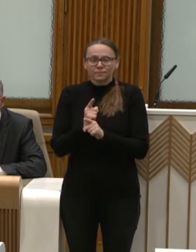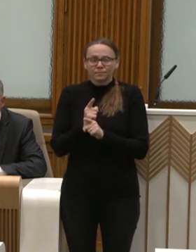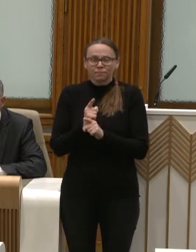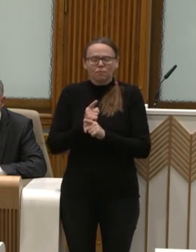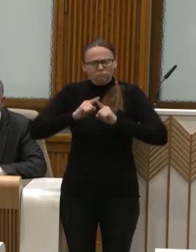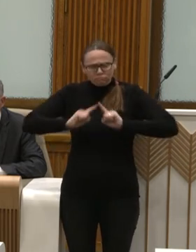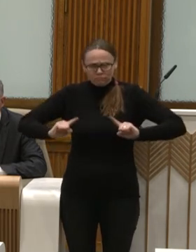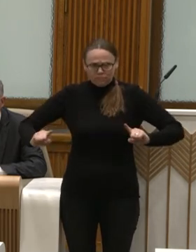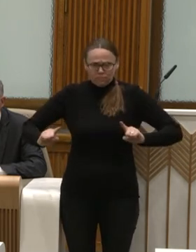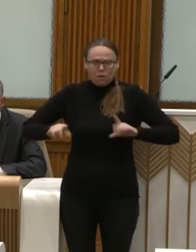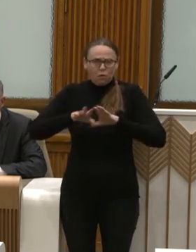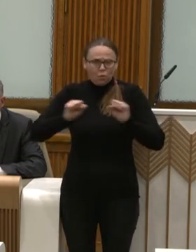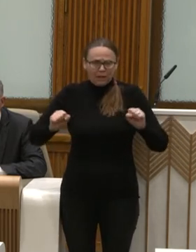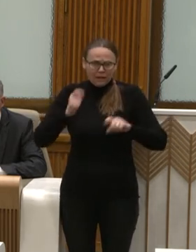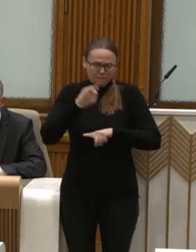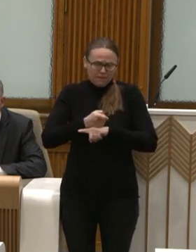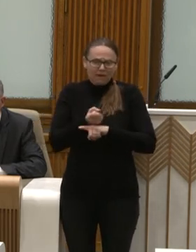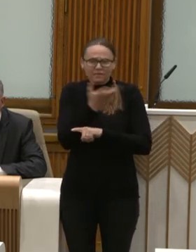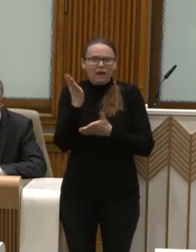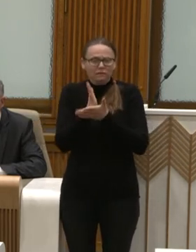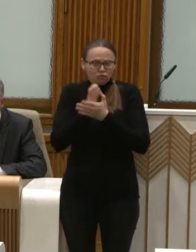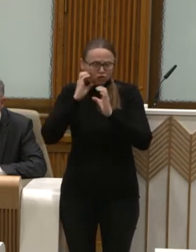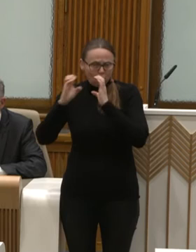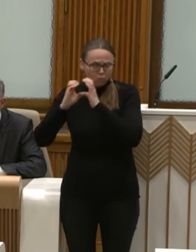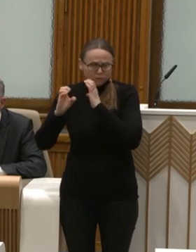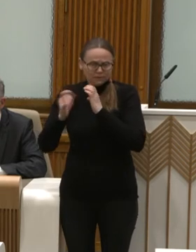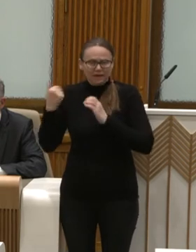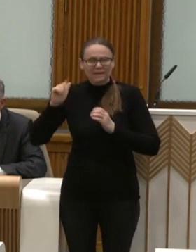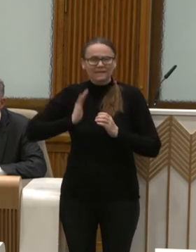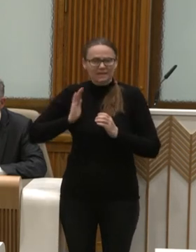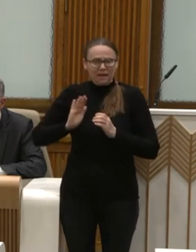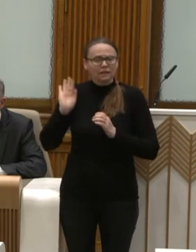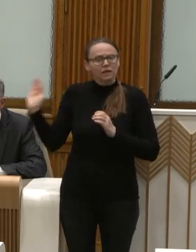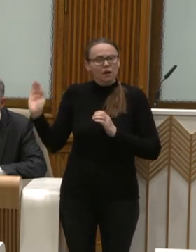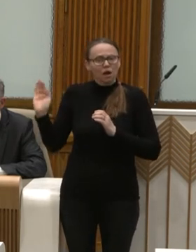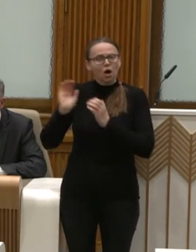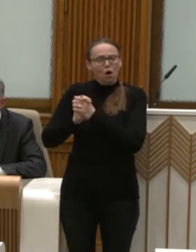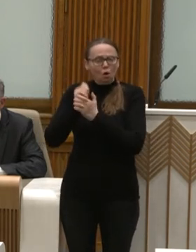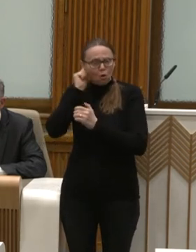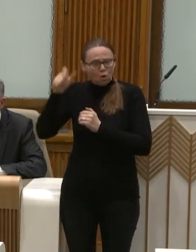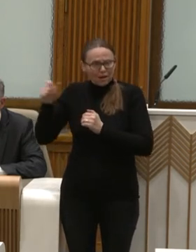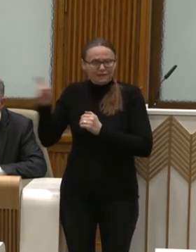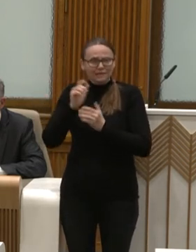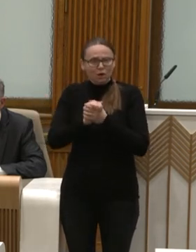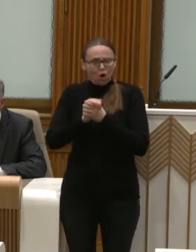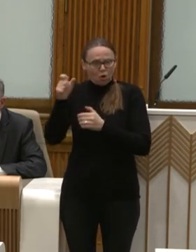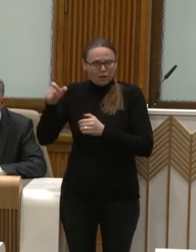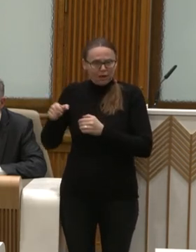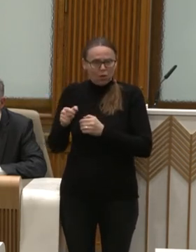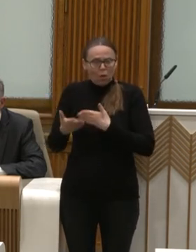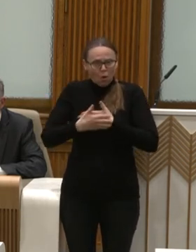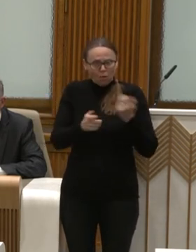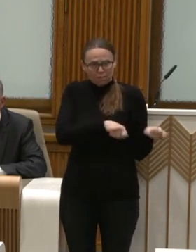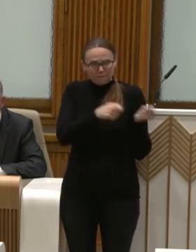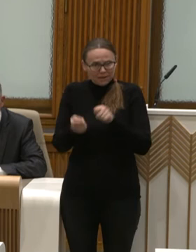paleto ukrepov. Nekateri so bili že komunicirani strani mojih kolegic in kolegov o primopredajah in